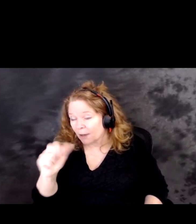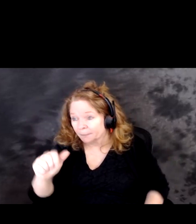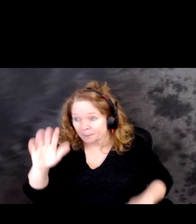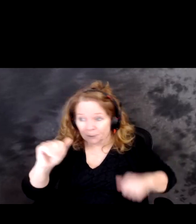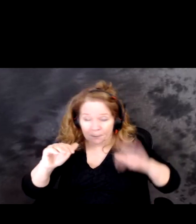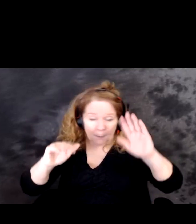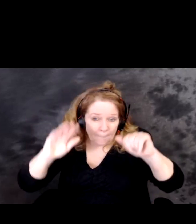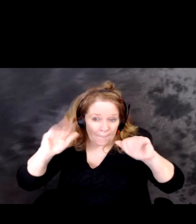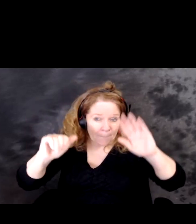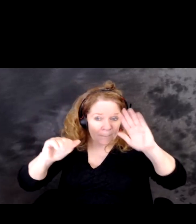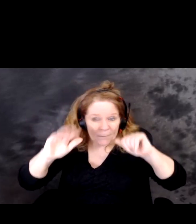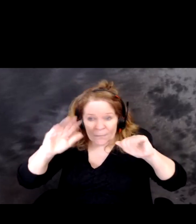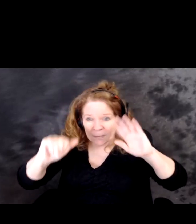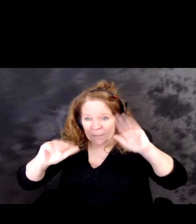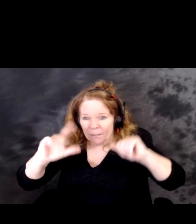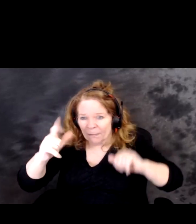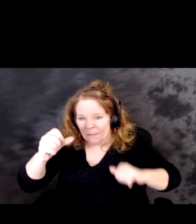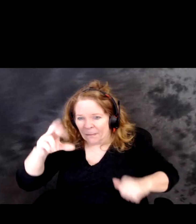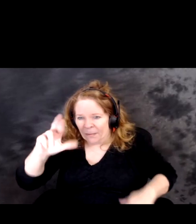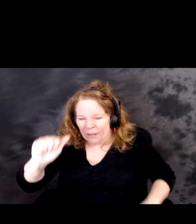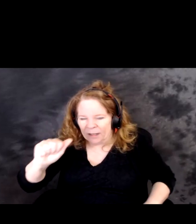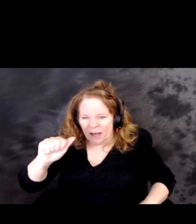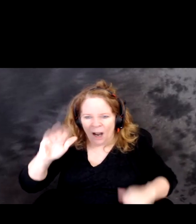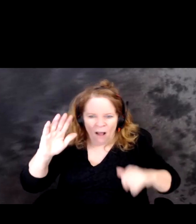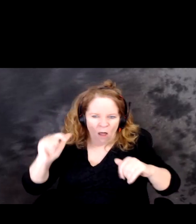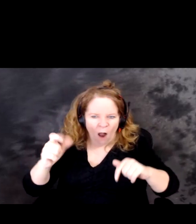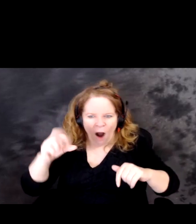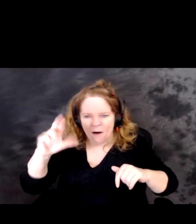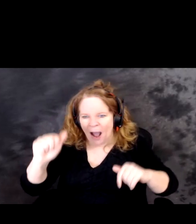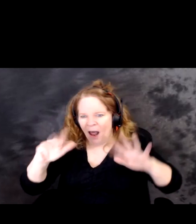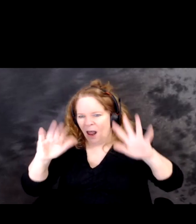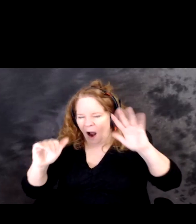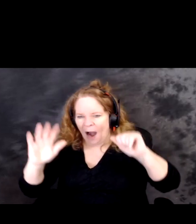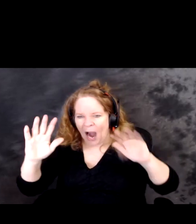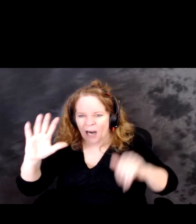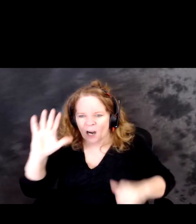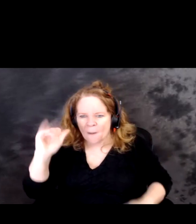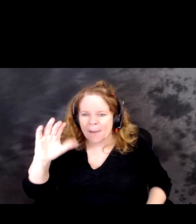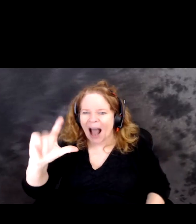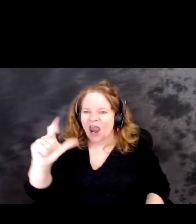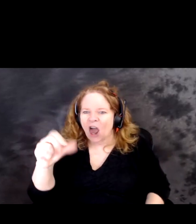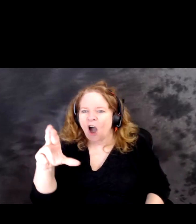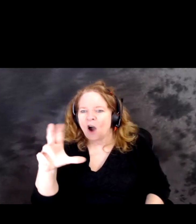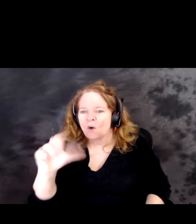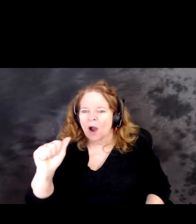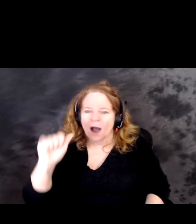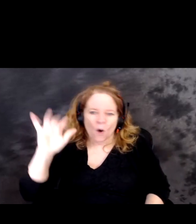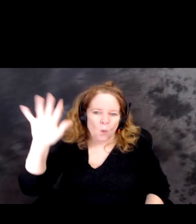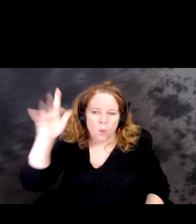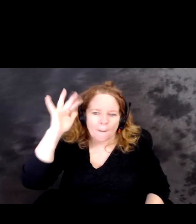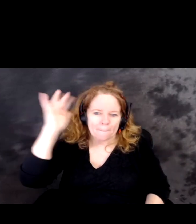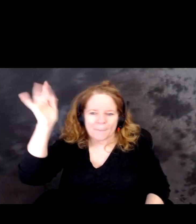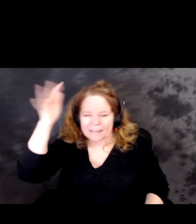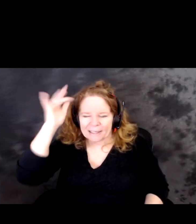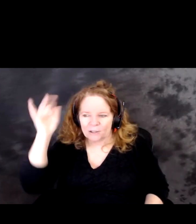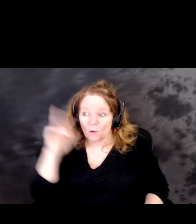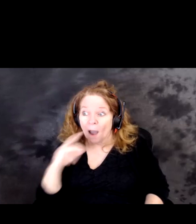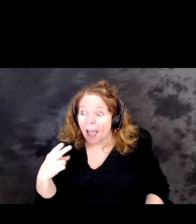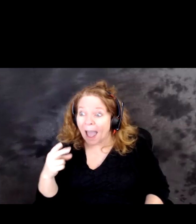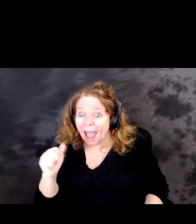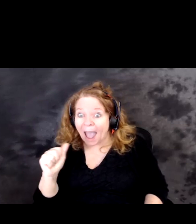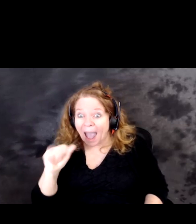Laura, Laura, adiós, Laura, Laura, adiós. What did we